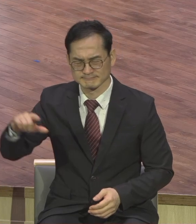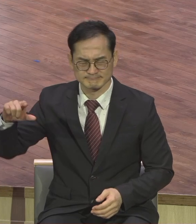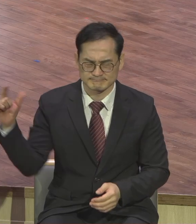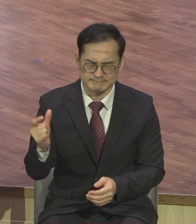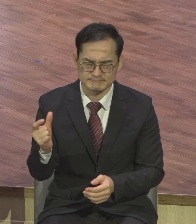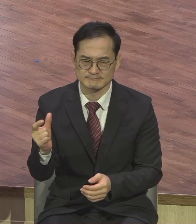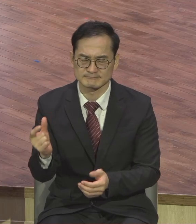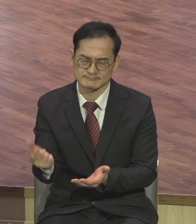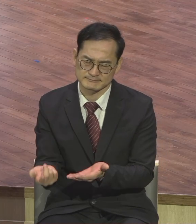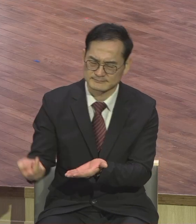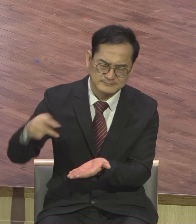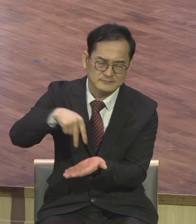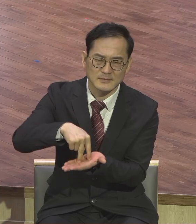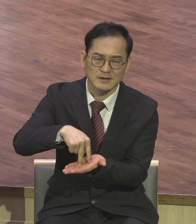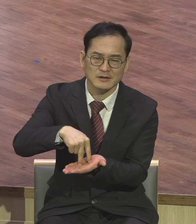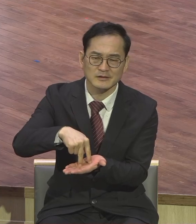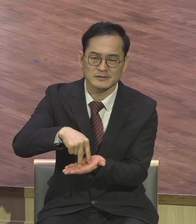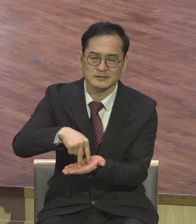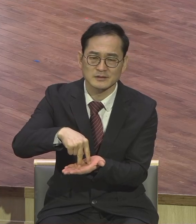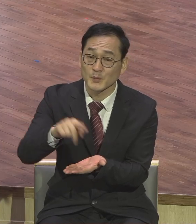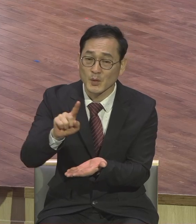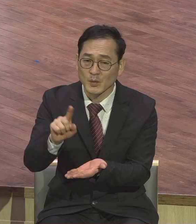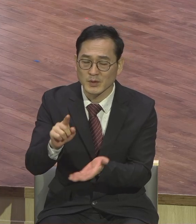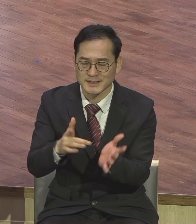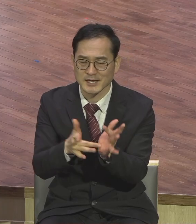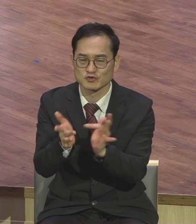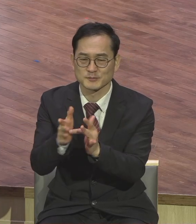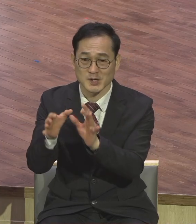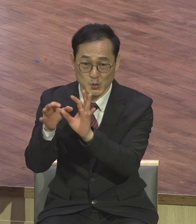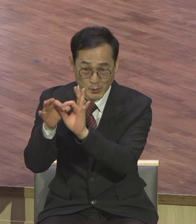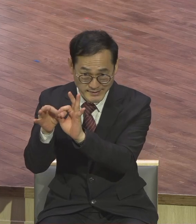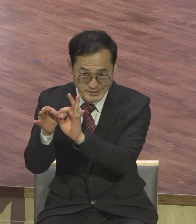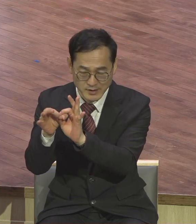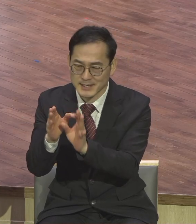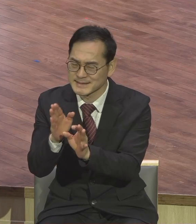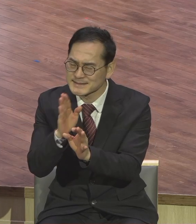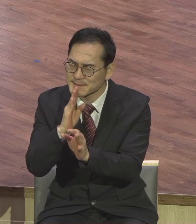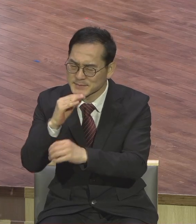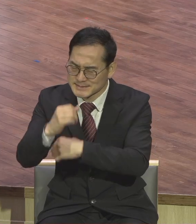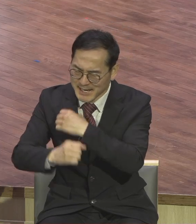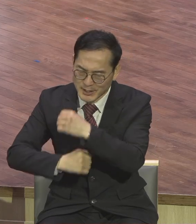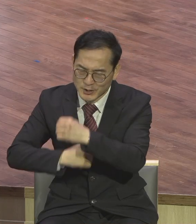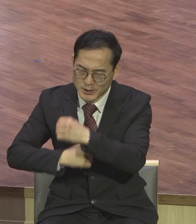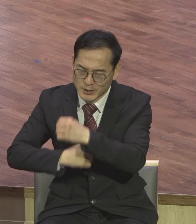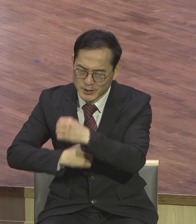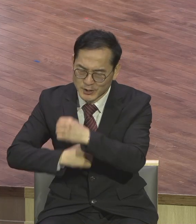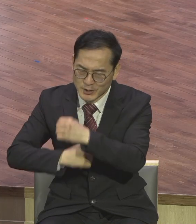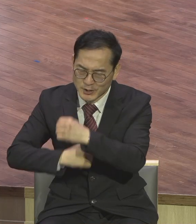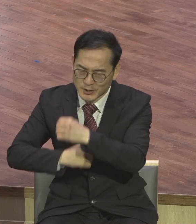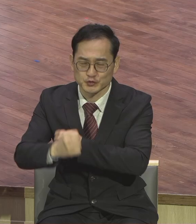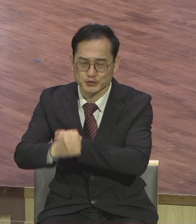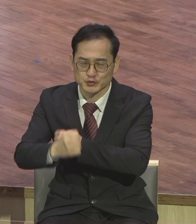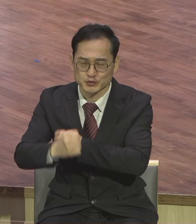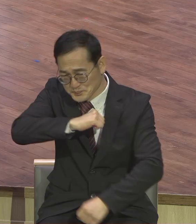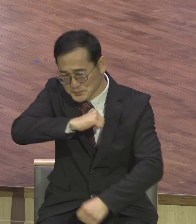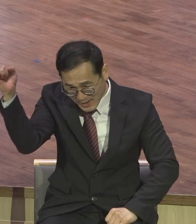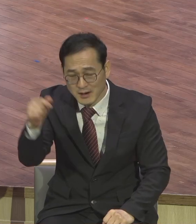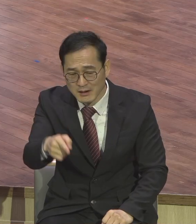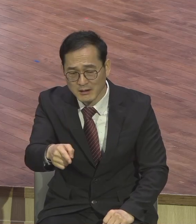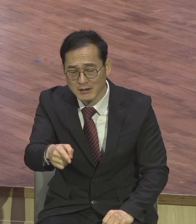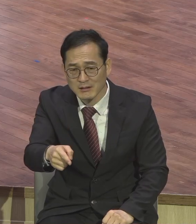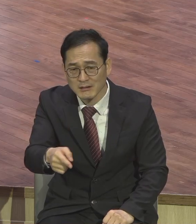굳건하게 서서. 이 말은 예수 그리스도를 통해서 참 자유가 주어졌음에도 불구하고